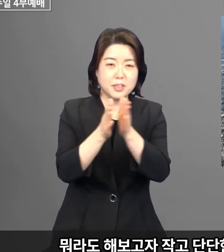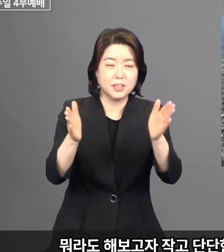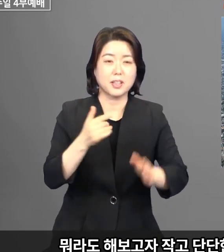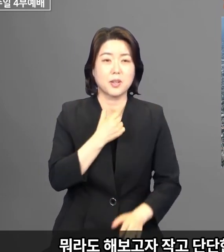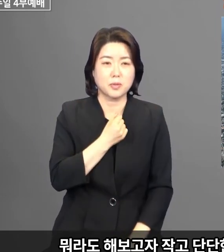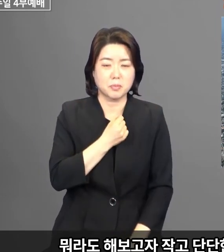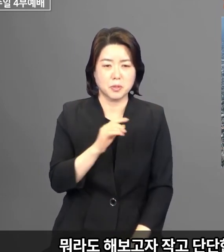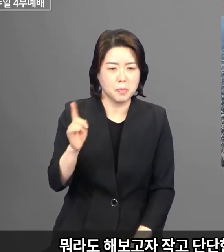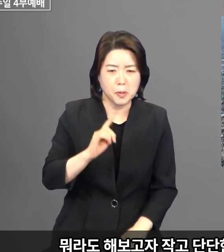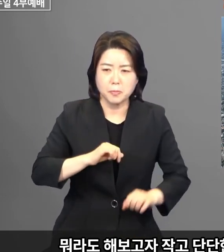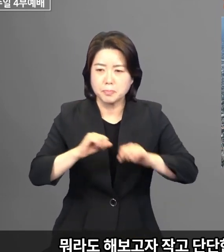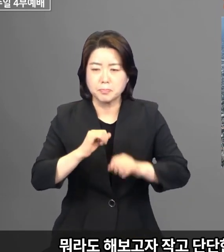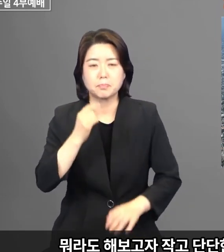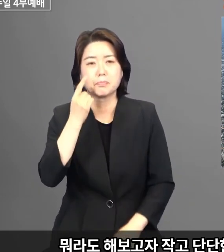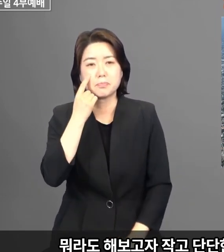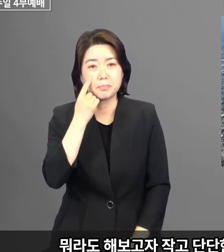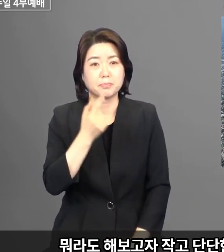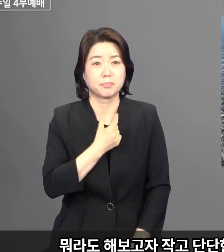뭐라도 해보고자